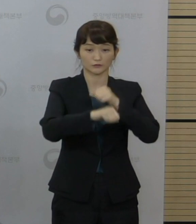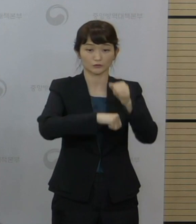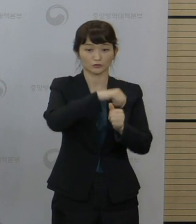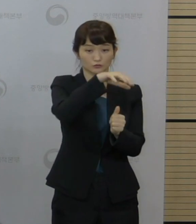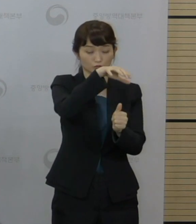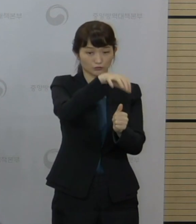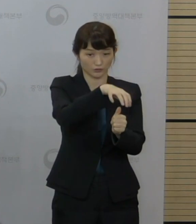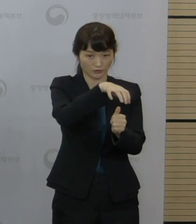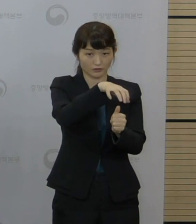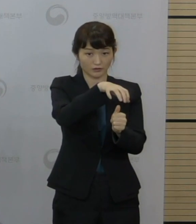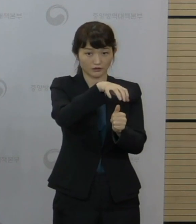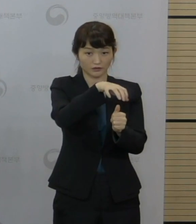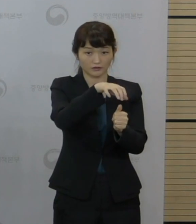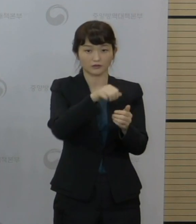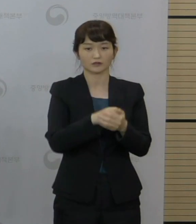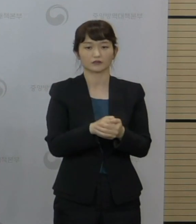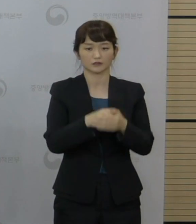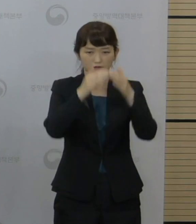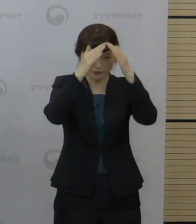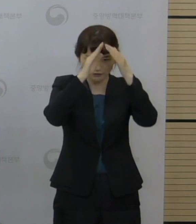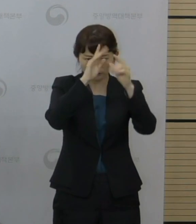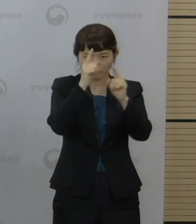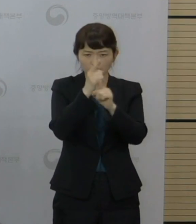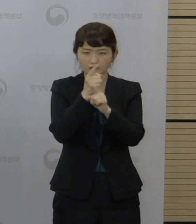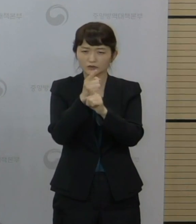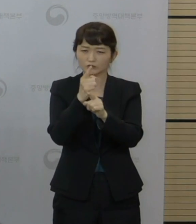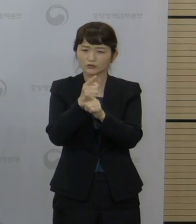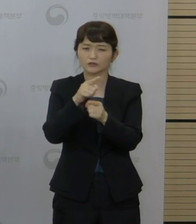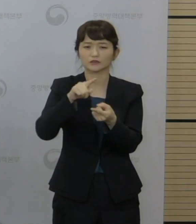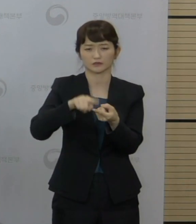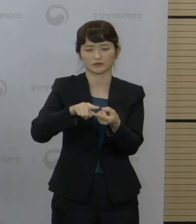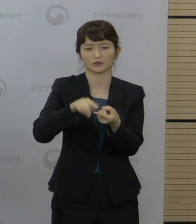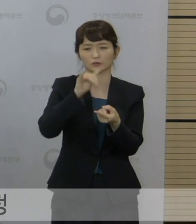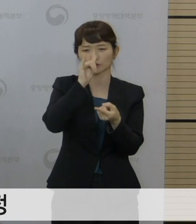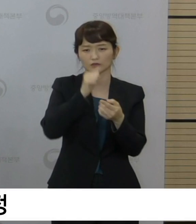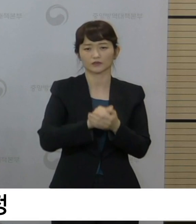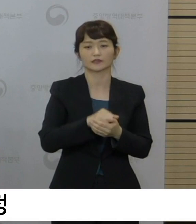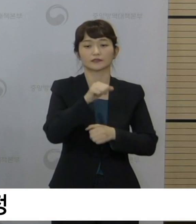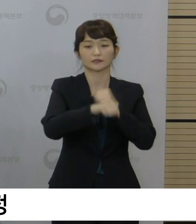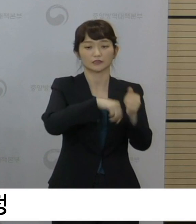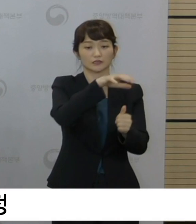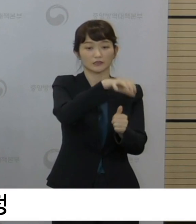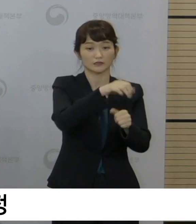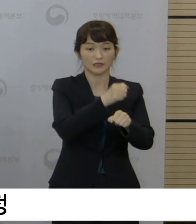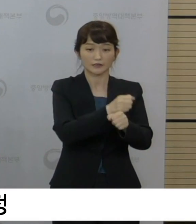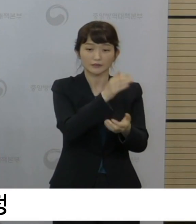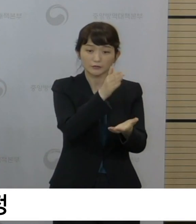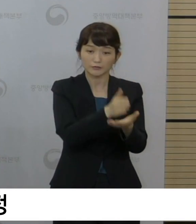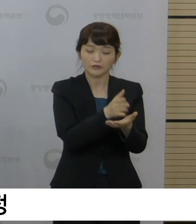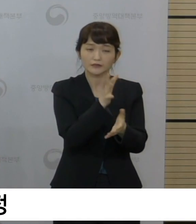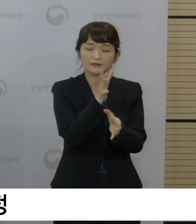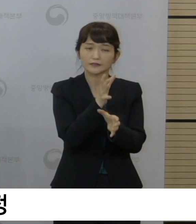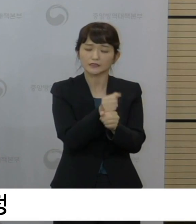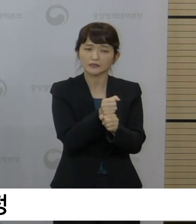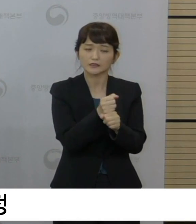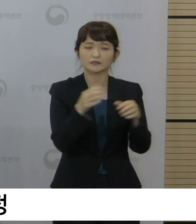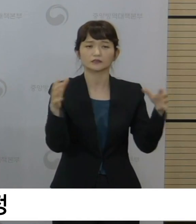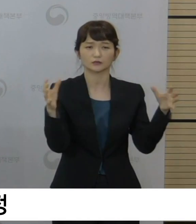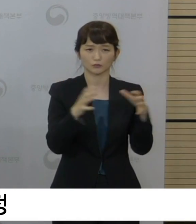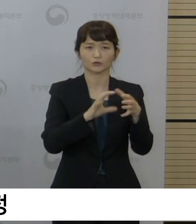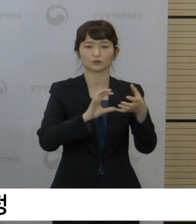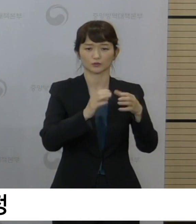전환이 재택치료 체계로도 유지하고 있으며 자율격리 이행 여부 및 논의 시기는 논의 중에